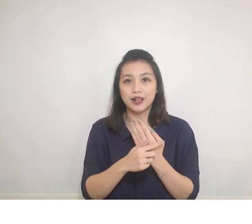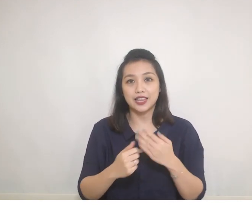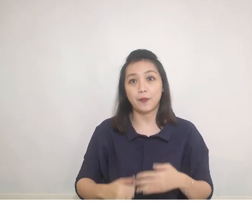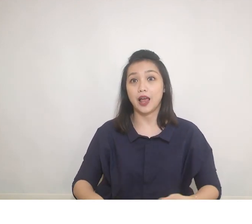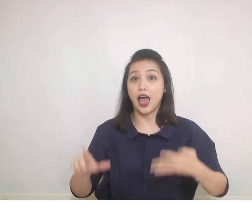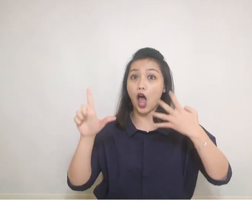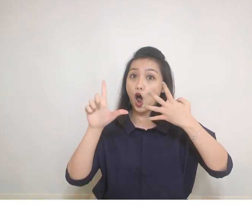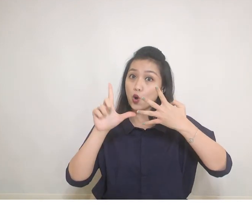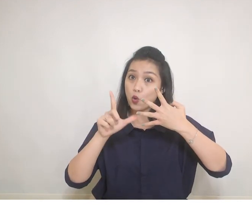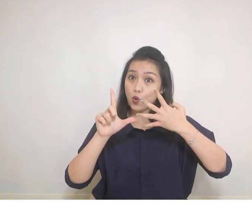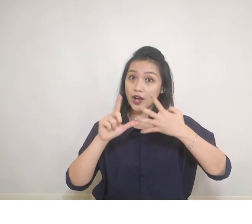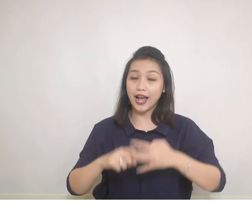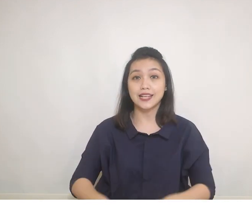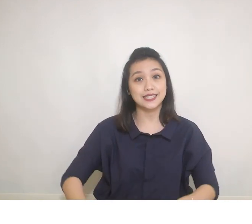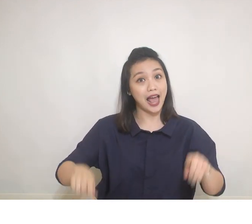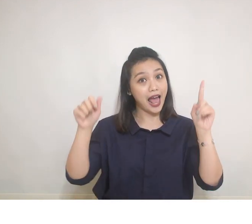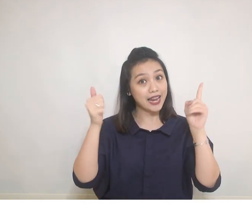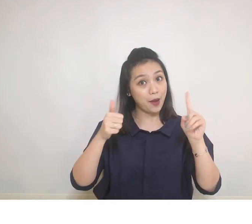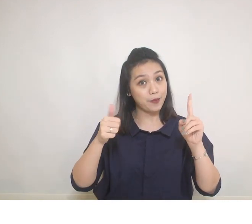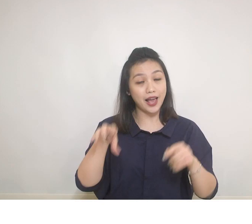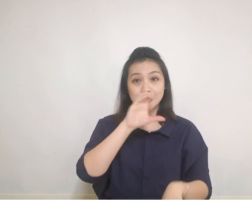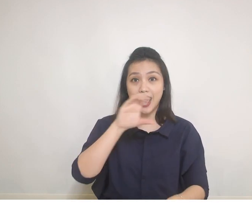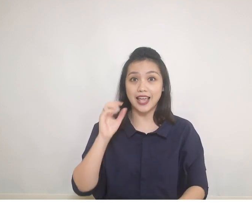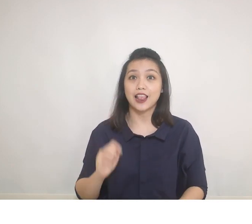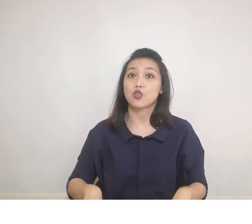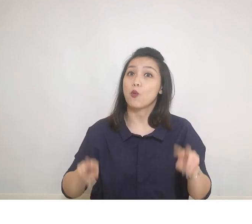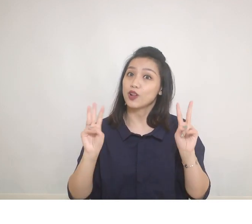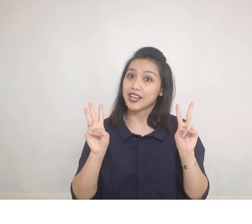Lukas 16 ayat 13. Ini mengenai